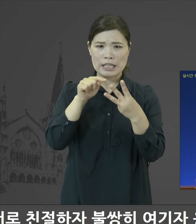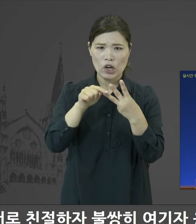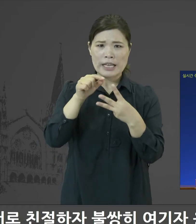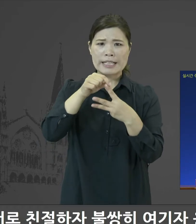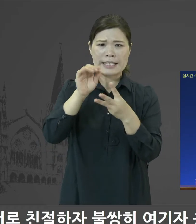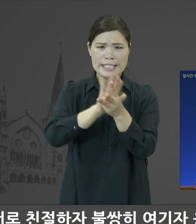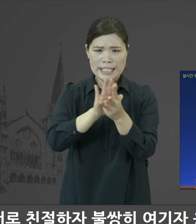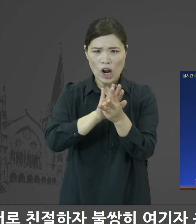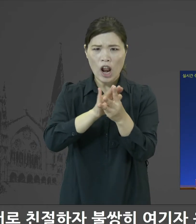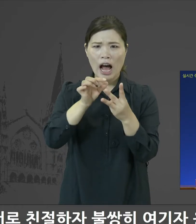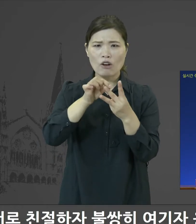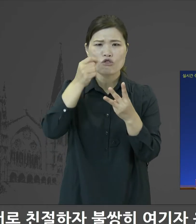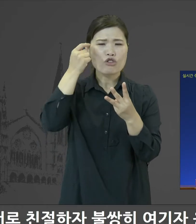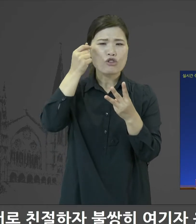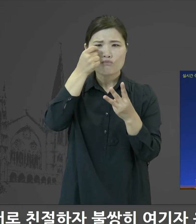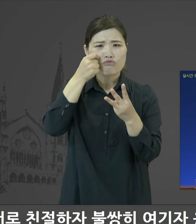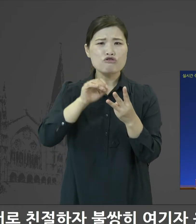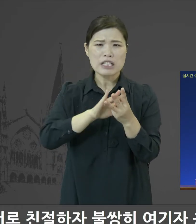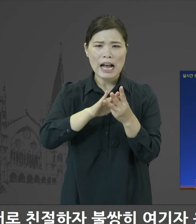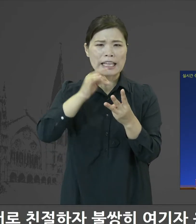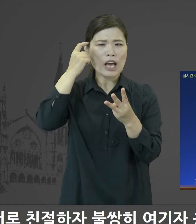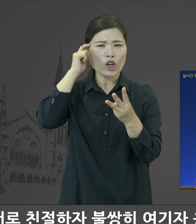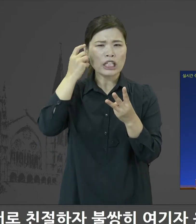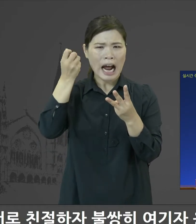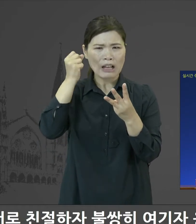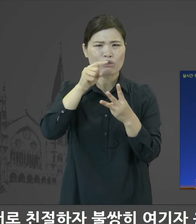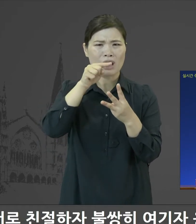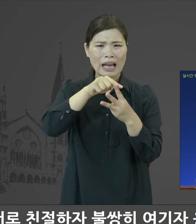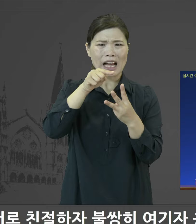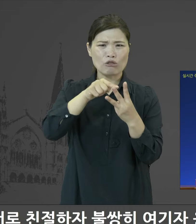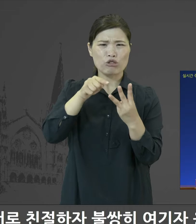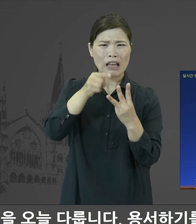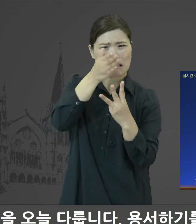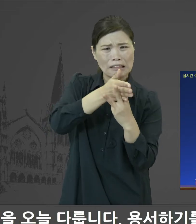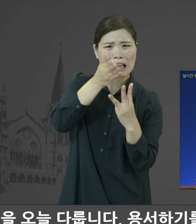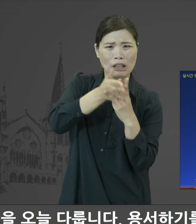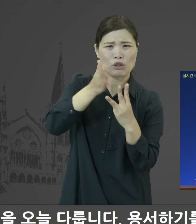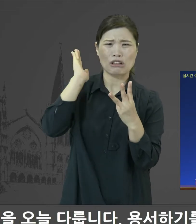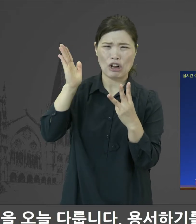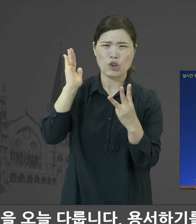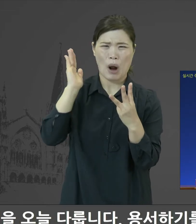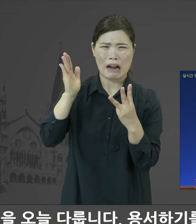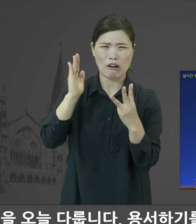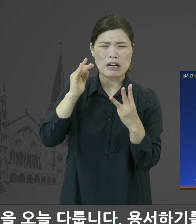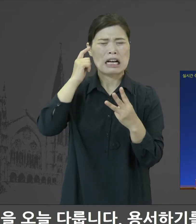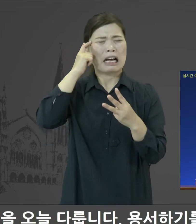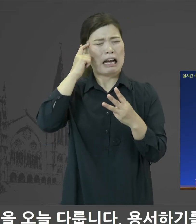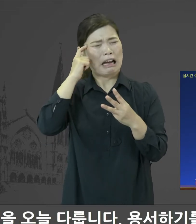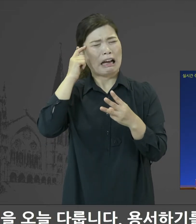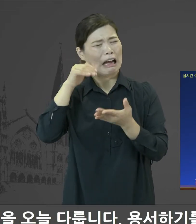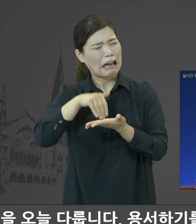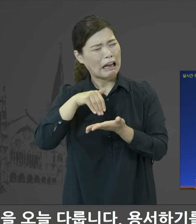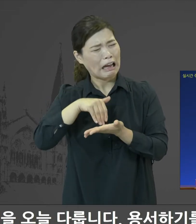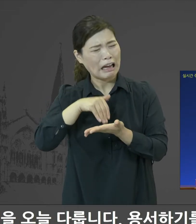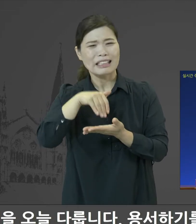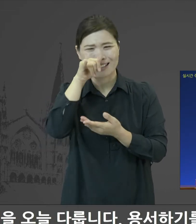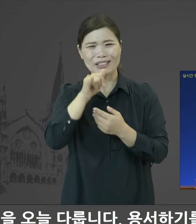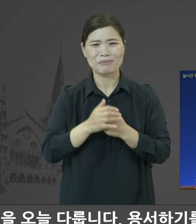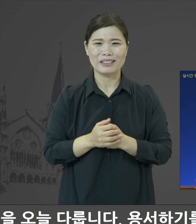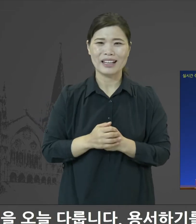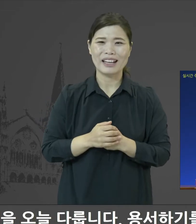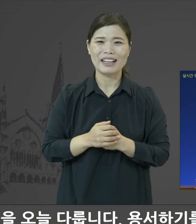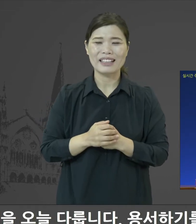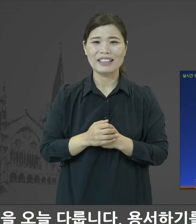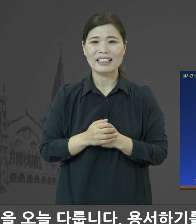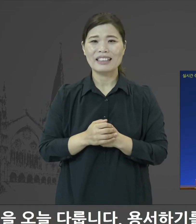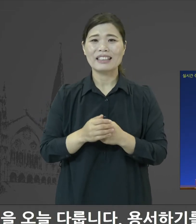하라도, 불쌍히 여기라도 두 번에 나눠서 설교할 걸 왜 붙여서 했나, 이런 생각이 들었습니다.